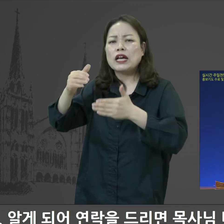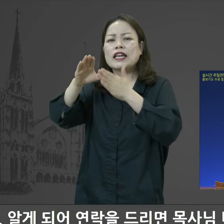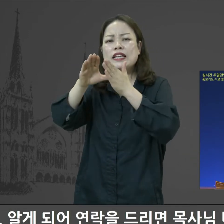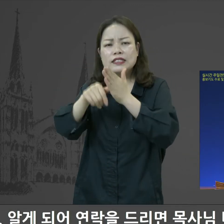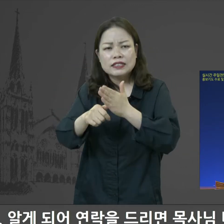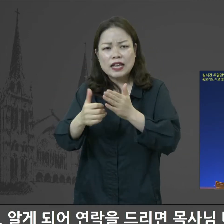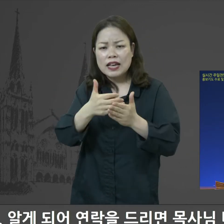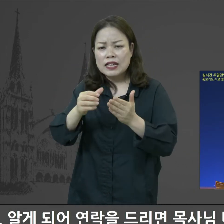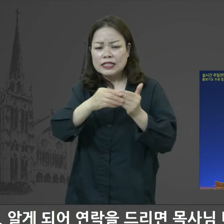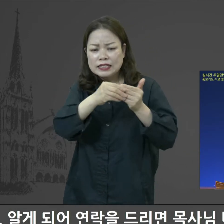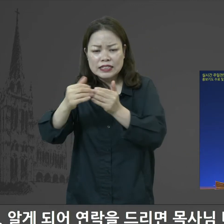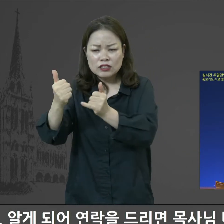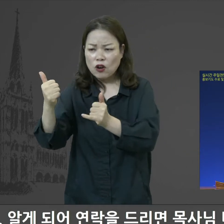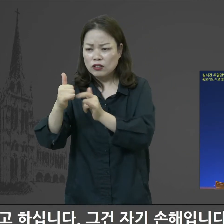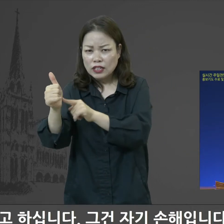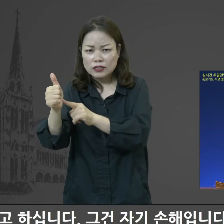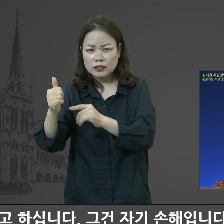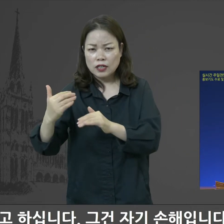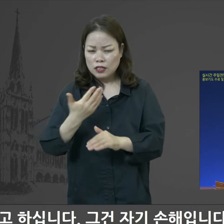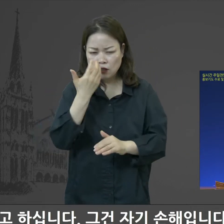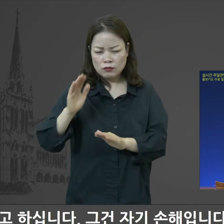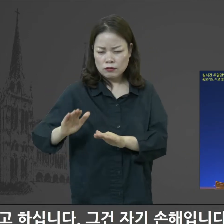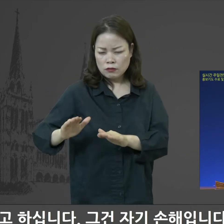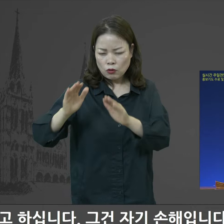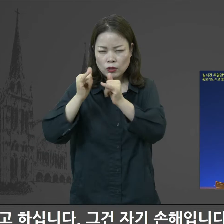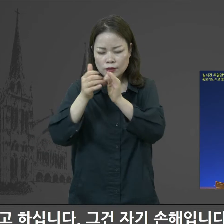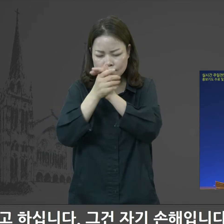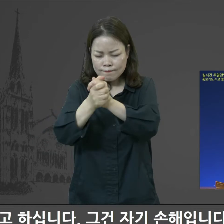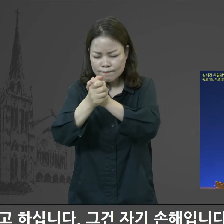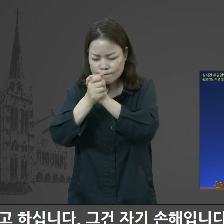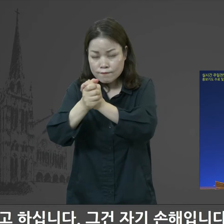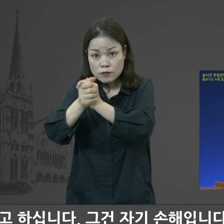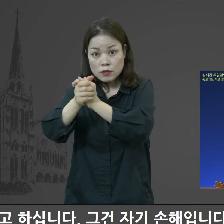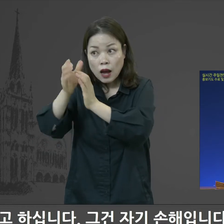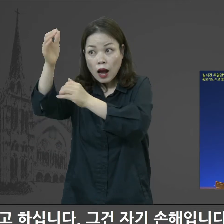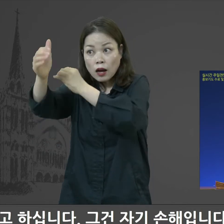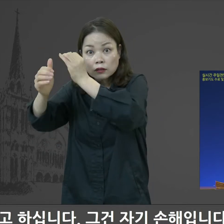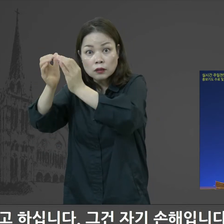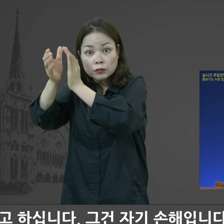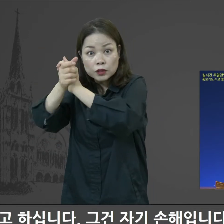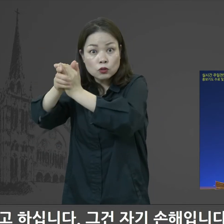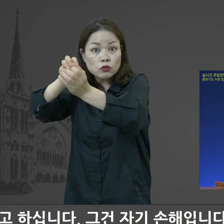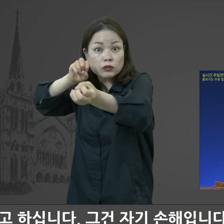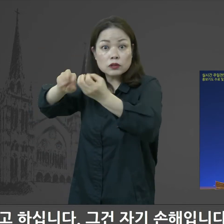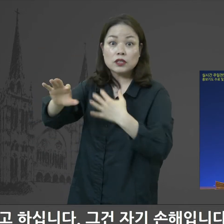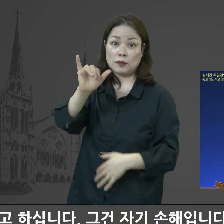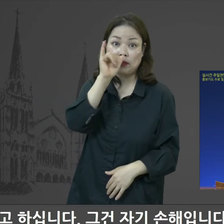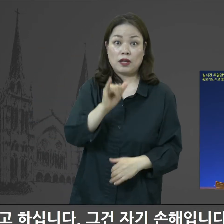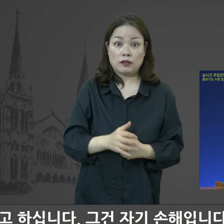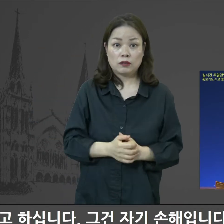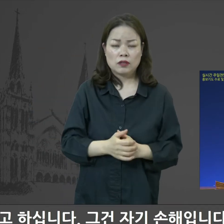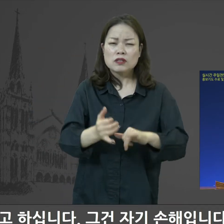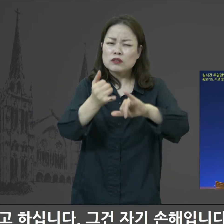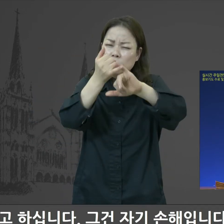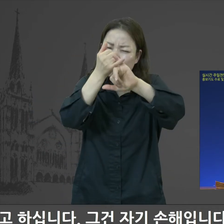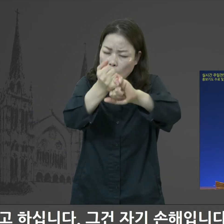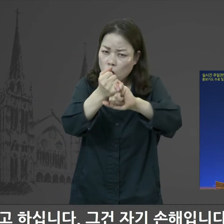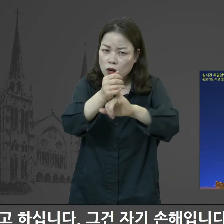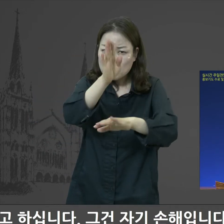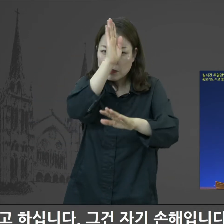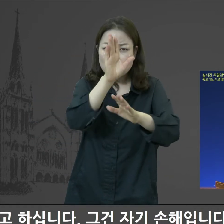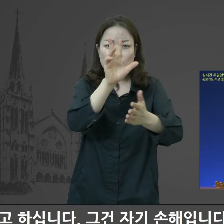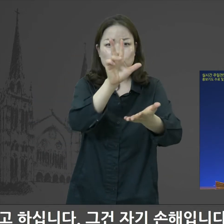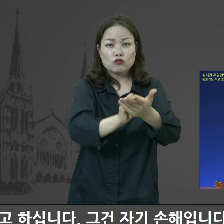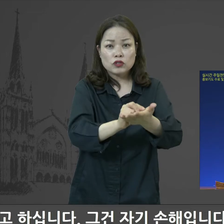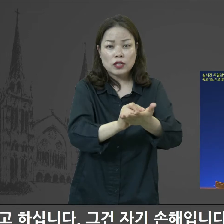때 리더들이, 영적으로 성숙한 사람들이 기도할 때 하나님께서 그 기도를 들으신다는 것입니다. 여러분, 꼭 질병의